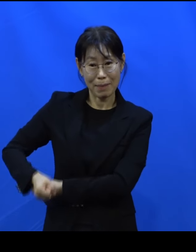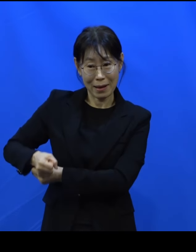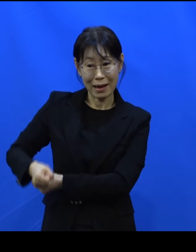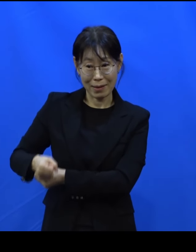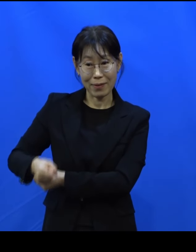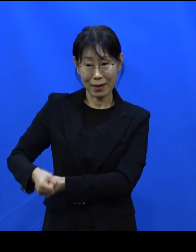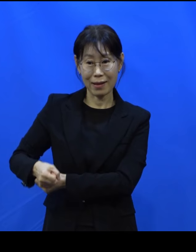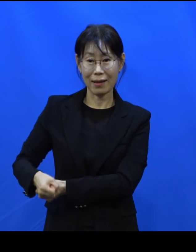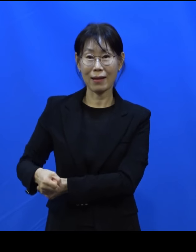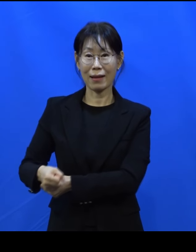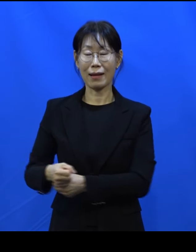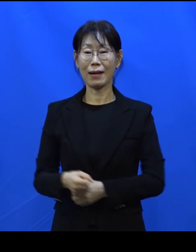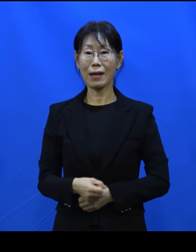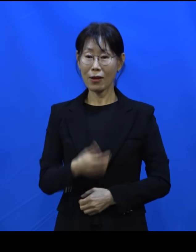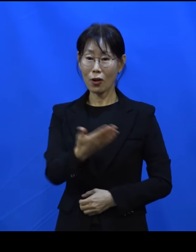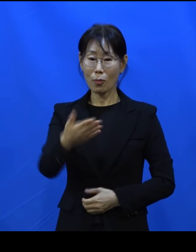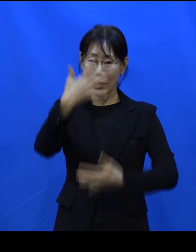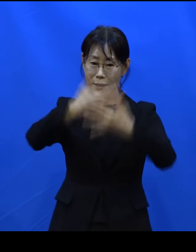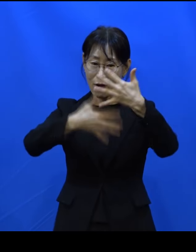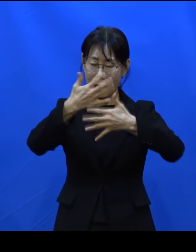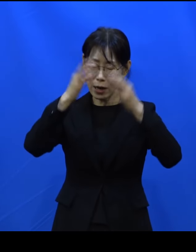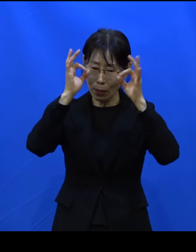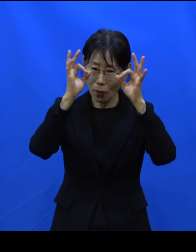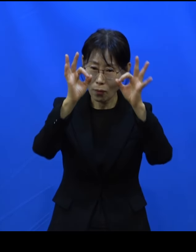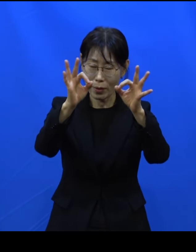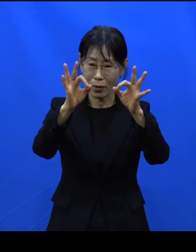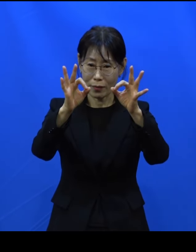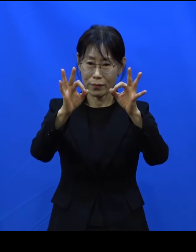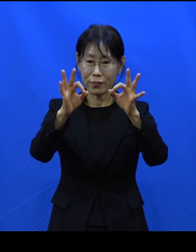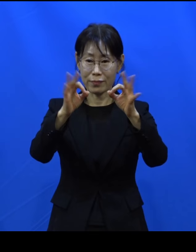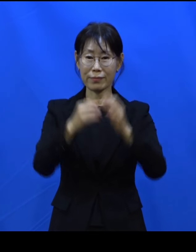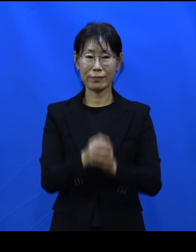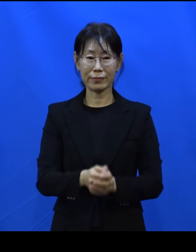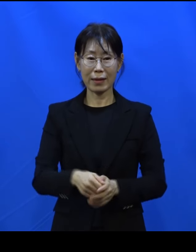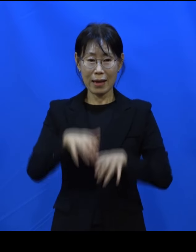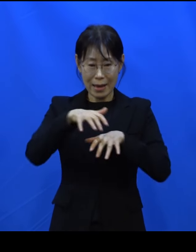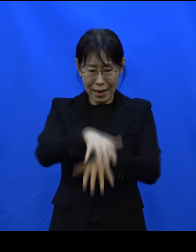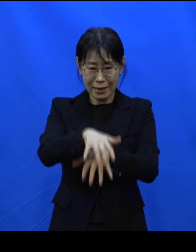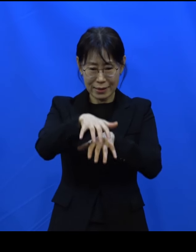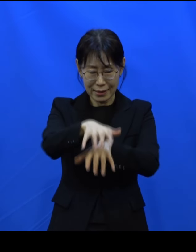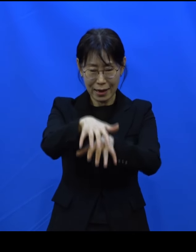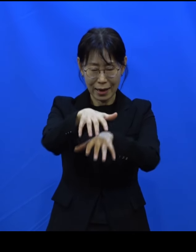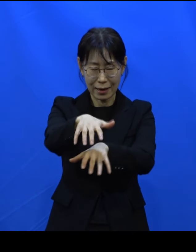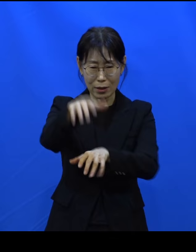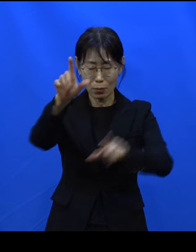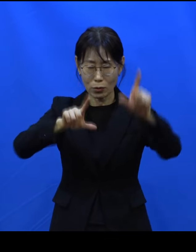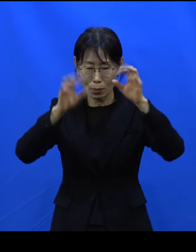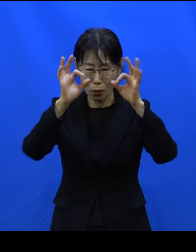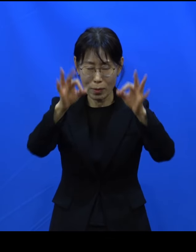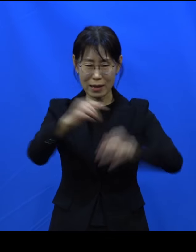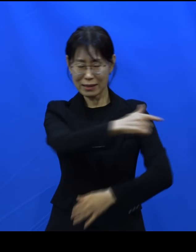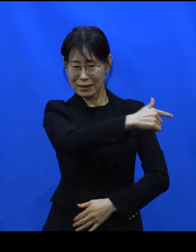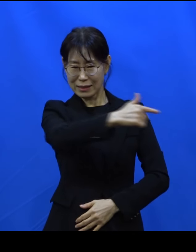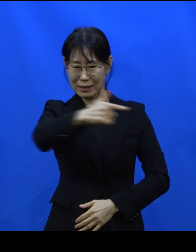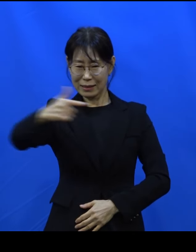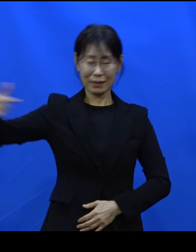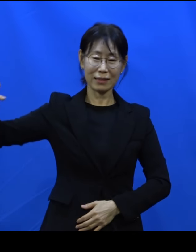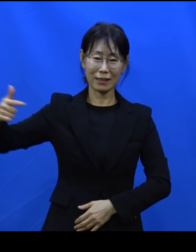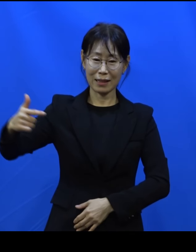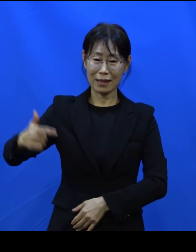보면 이렇게 행진하는 데 보면 무슨 가장행렬 이런 거 보면 큰 가마들